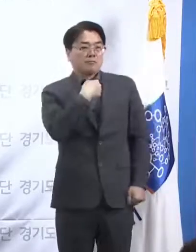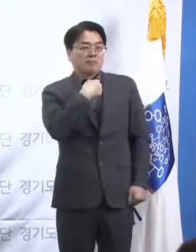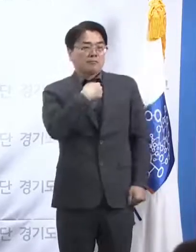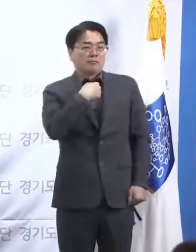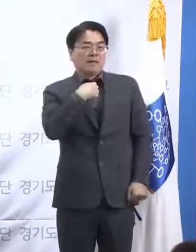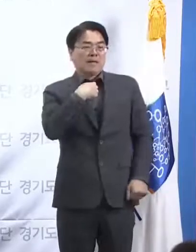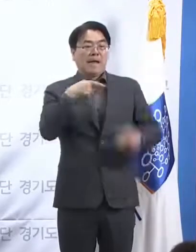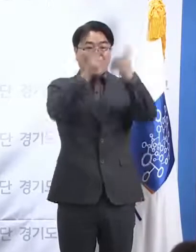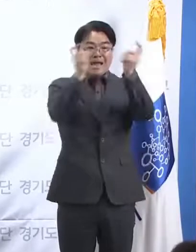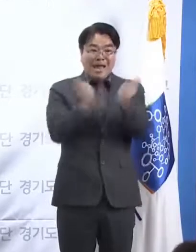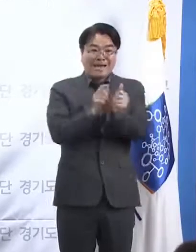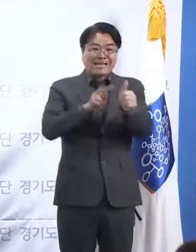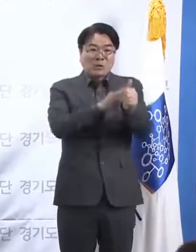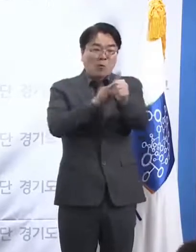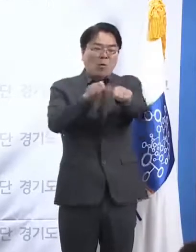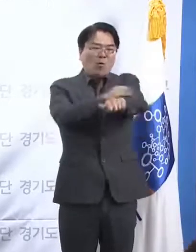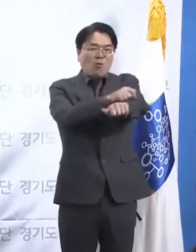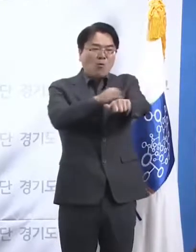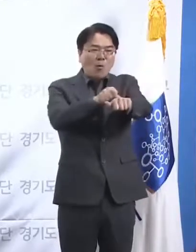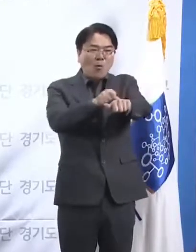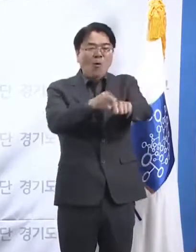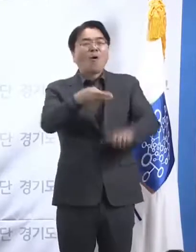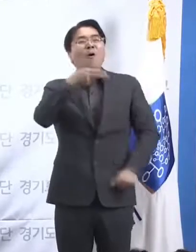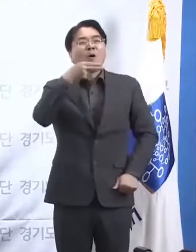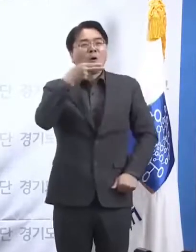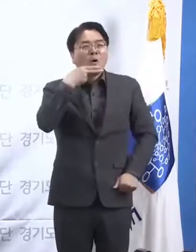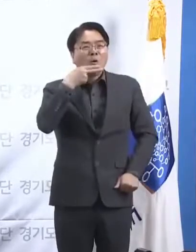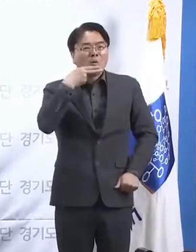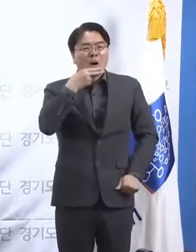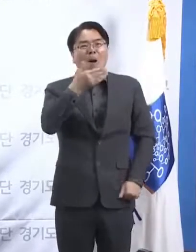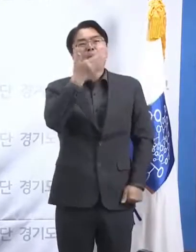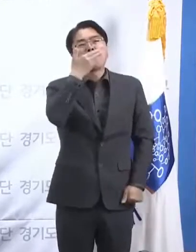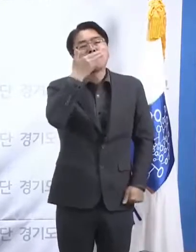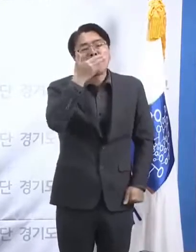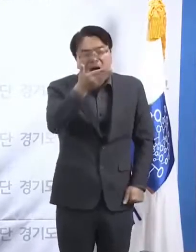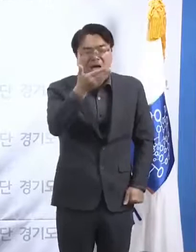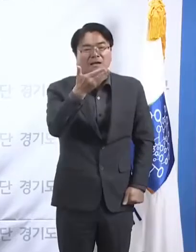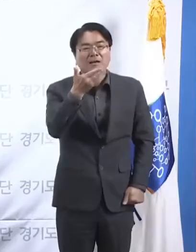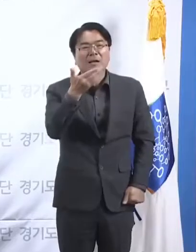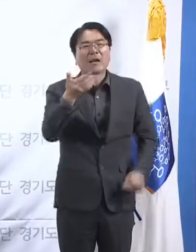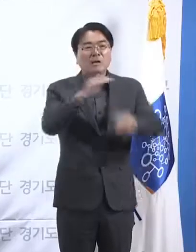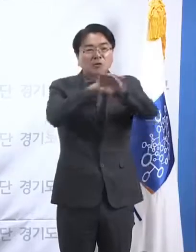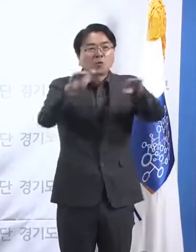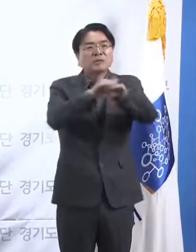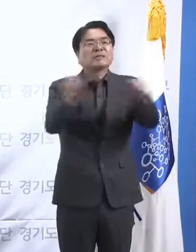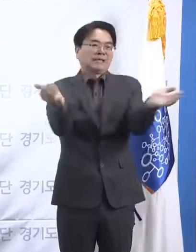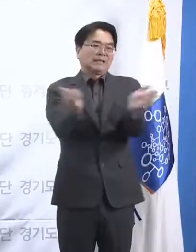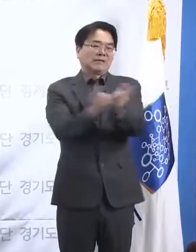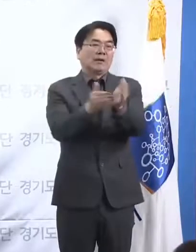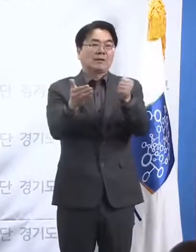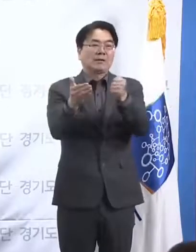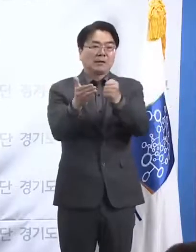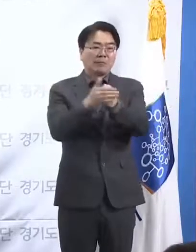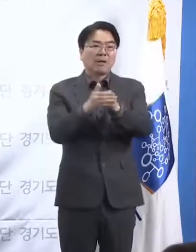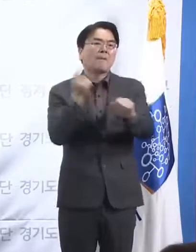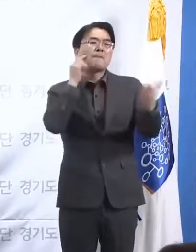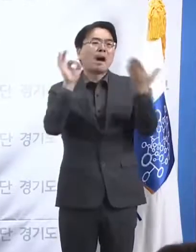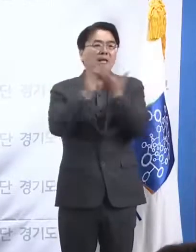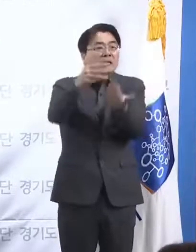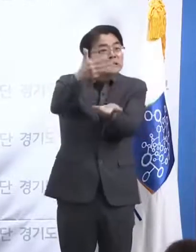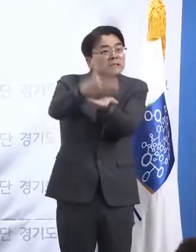자신의 특성을 드러내지 않은 채 검사할 수 있도록 조치했습니다. 그렇기 때문에 해당 클럽